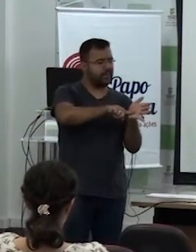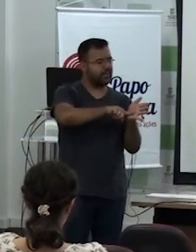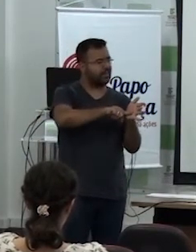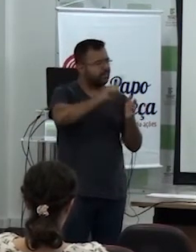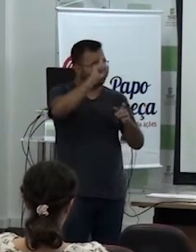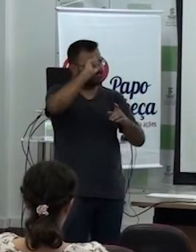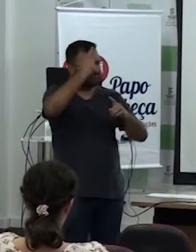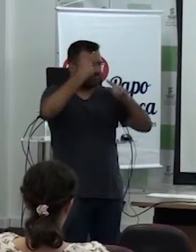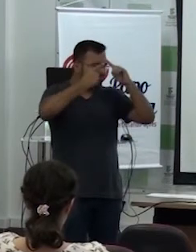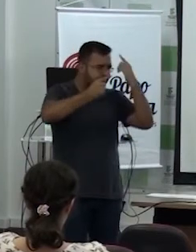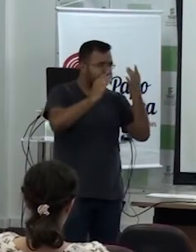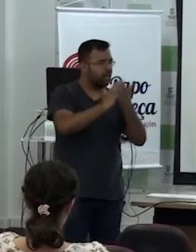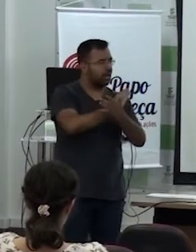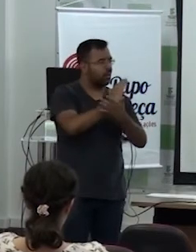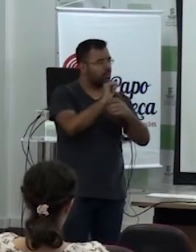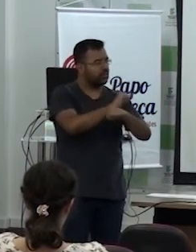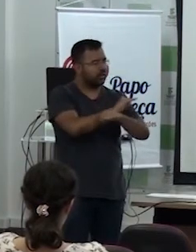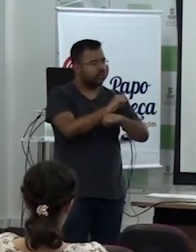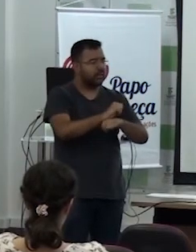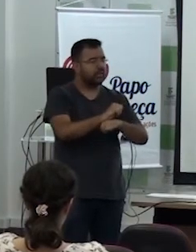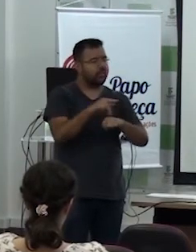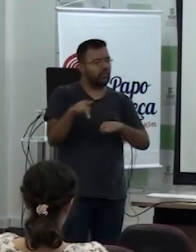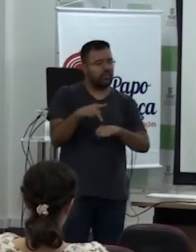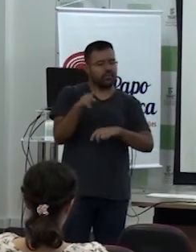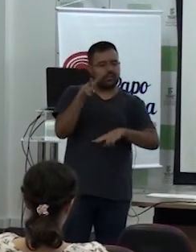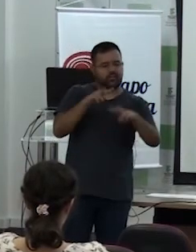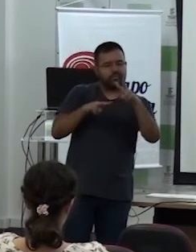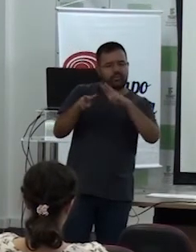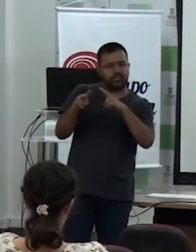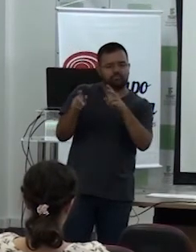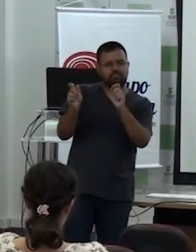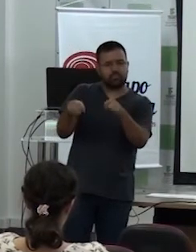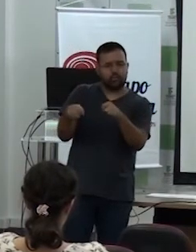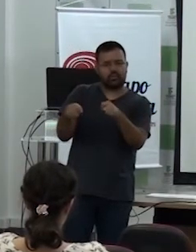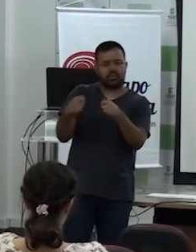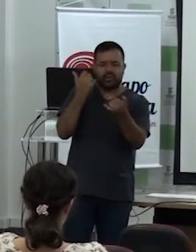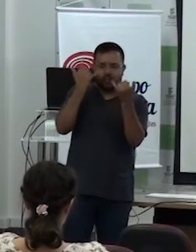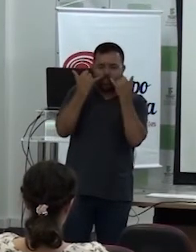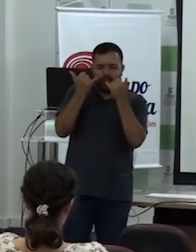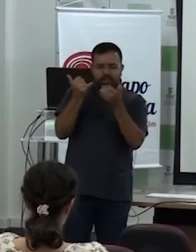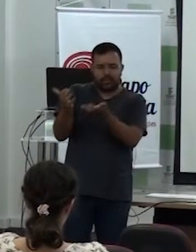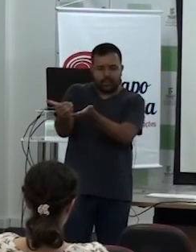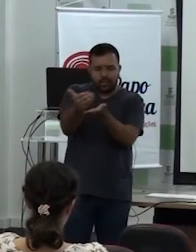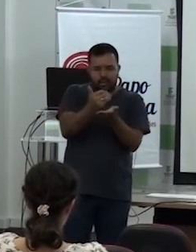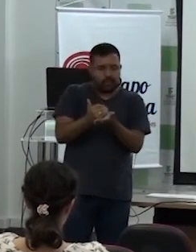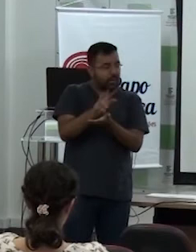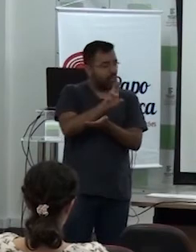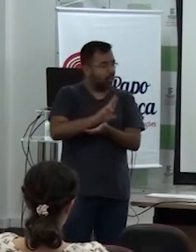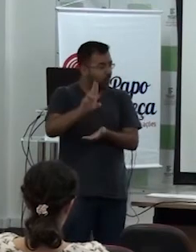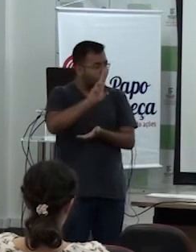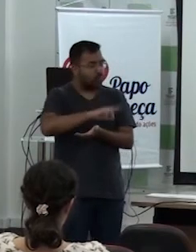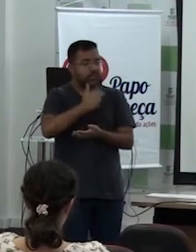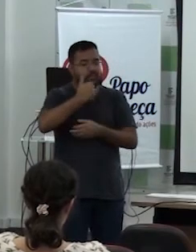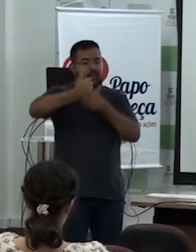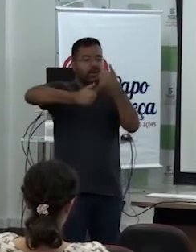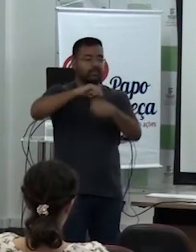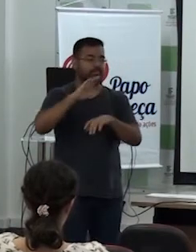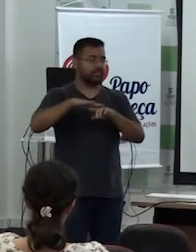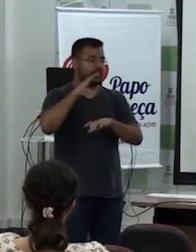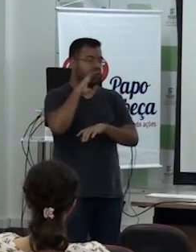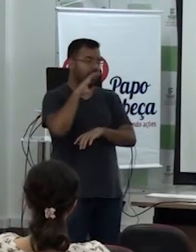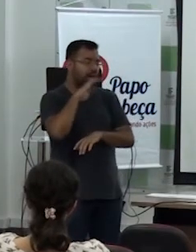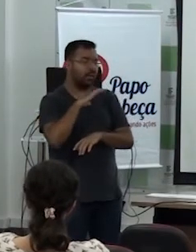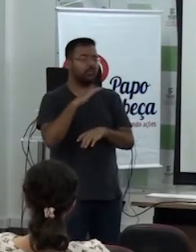ferramentas que possibilitem o professor visualizar a partir de uma grande gama de variáveis,